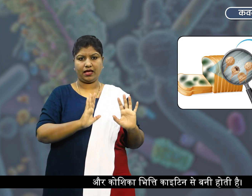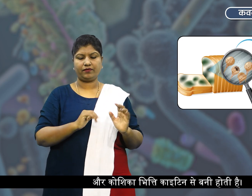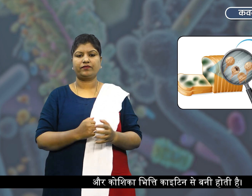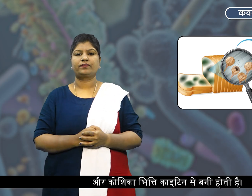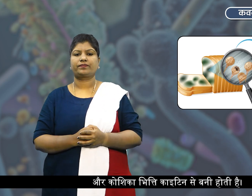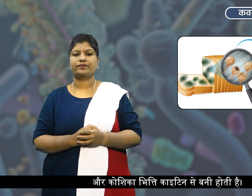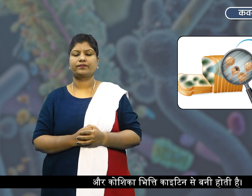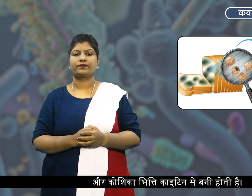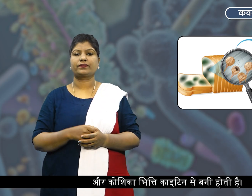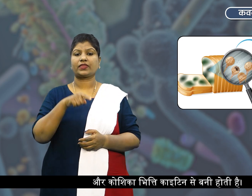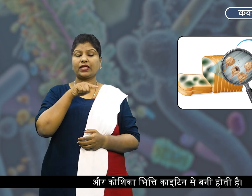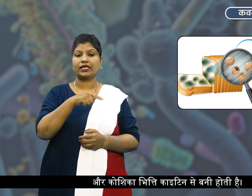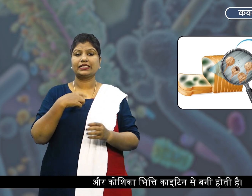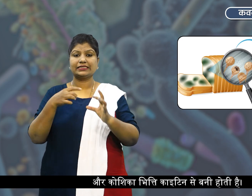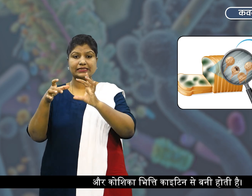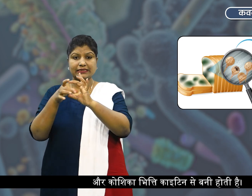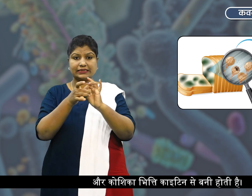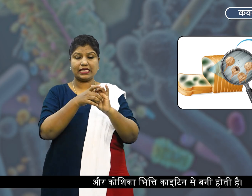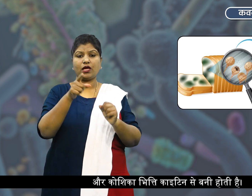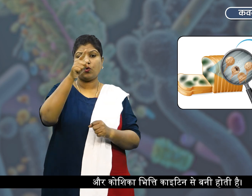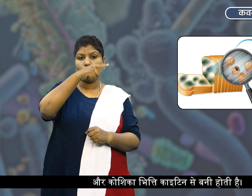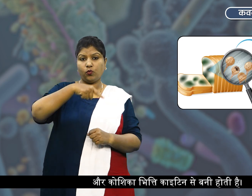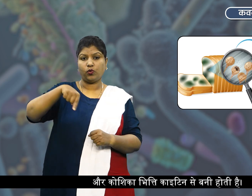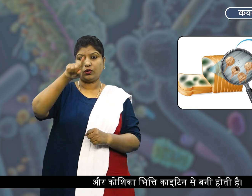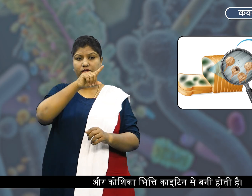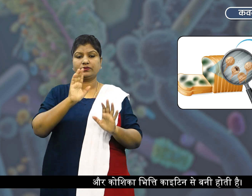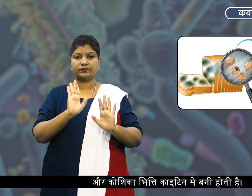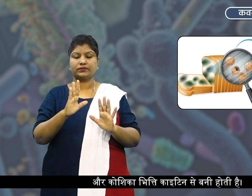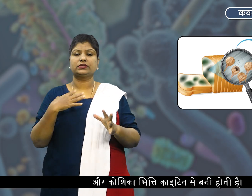और कोशिका भित्ति काइटिन से बनी होती है।